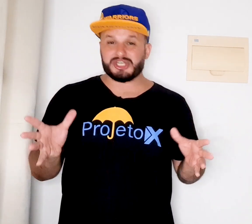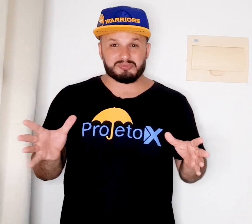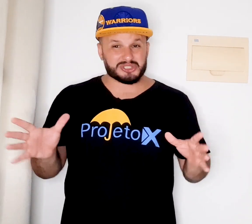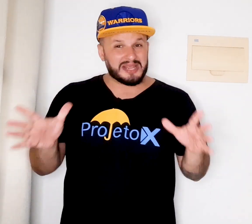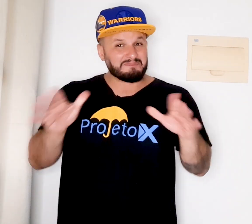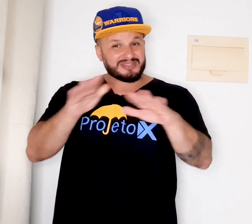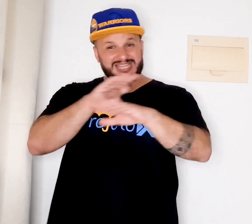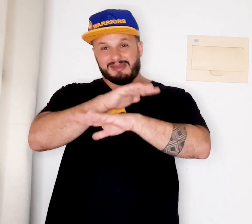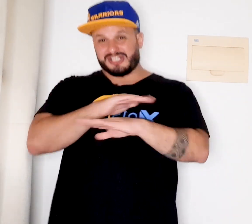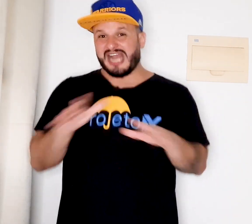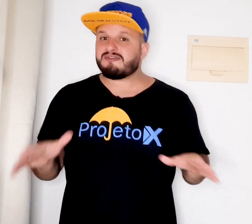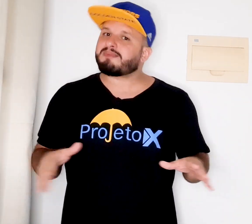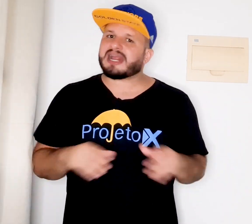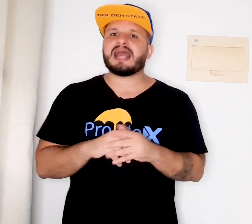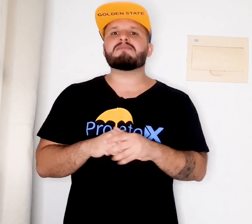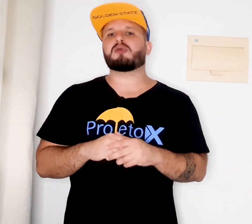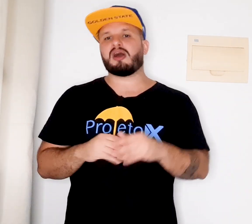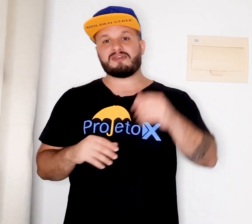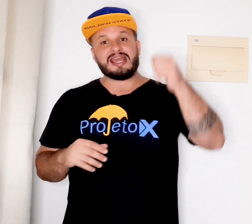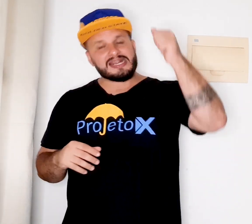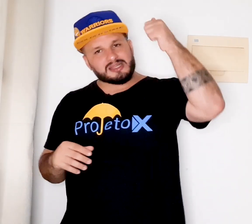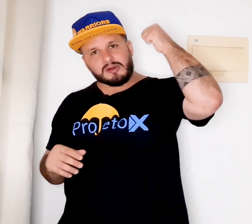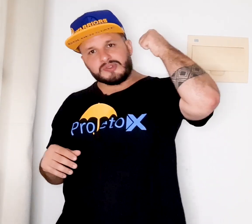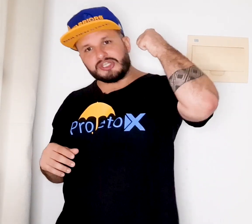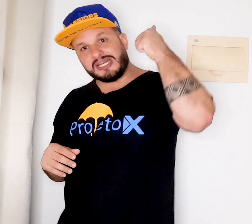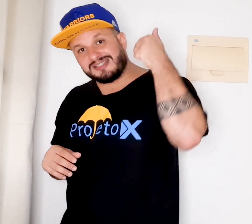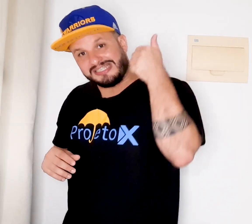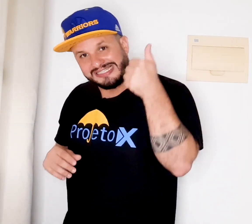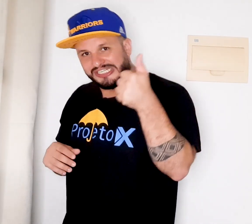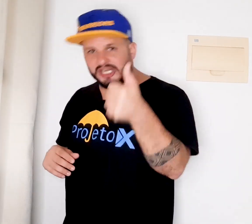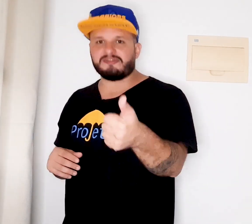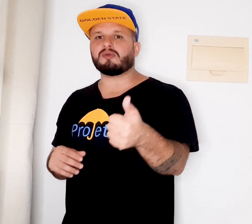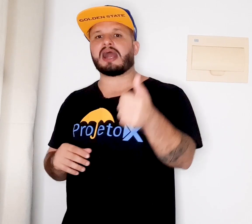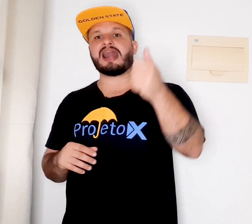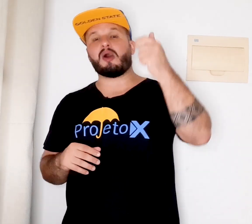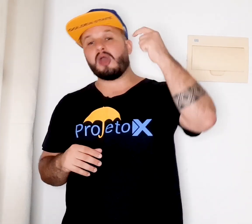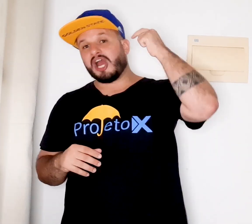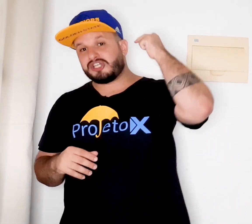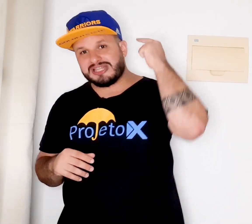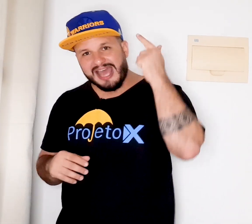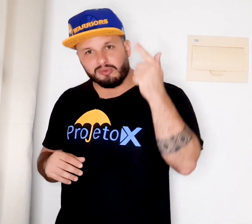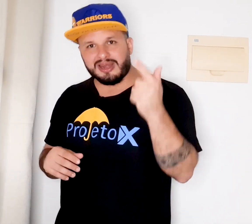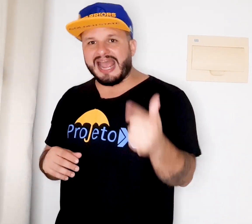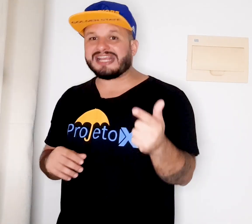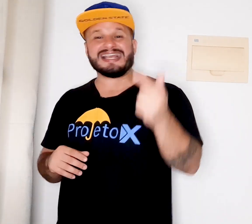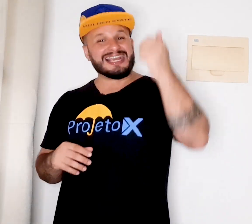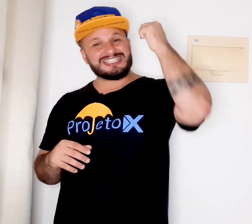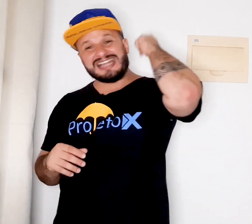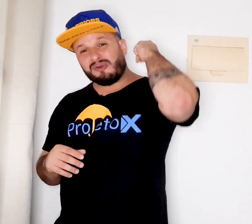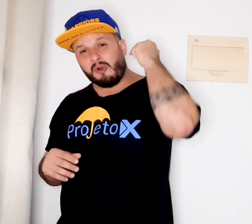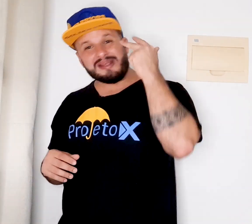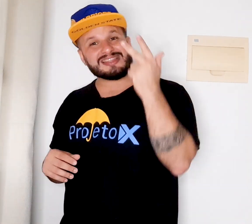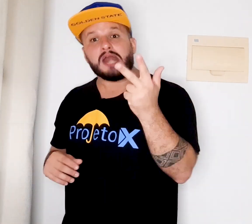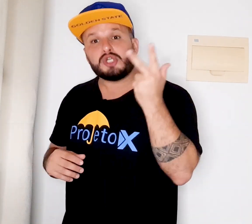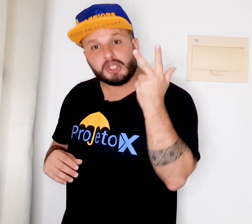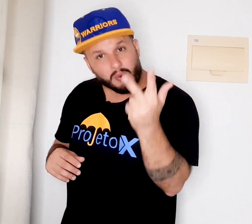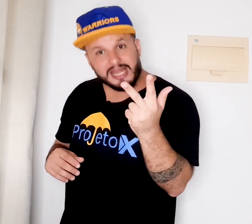separatismos, tema-chave para cair em prova. Então não se esqueça de se inscrever no canal, de dar o like, de dar o comentário show, aquele